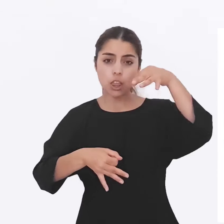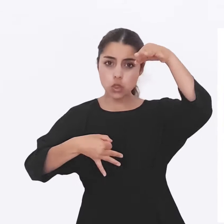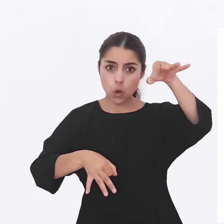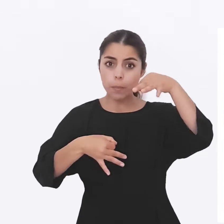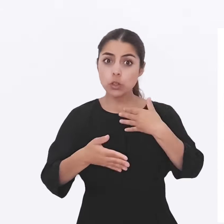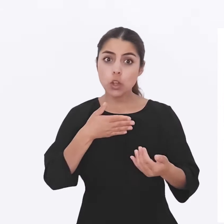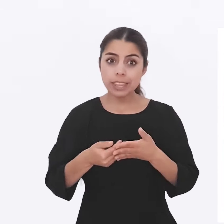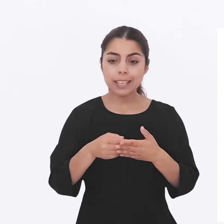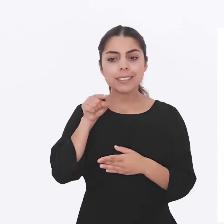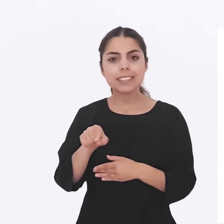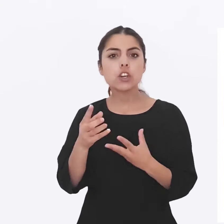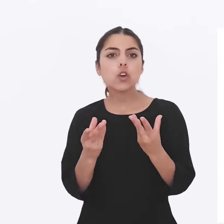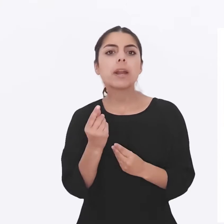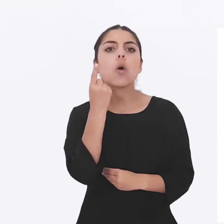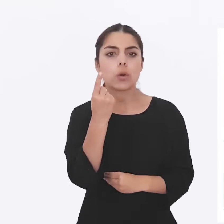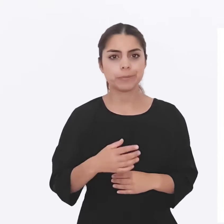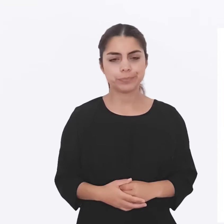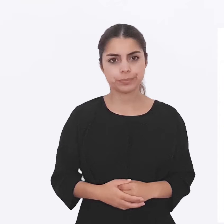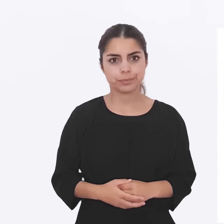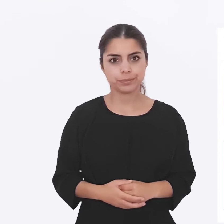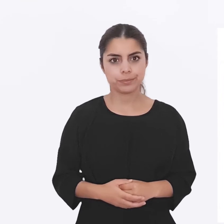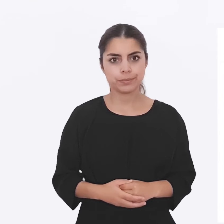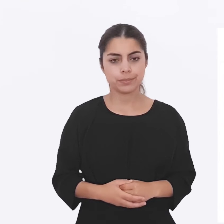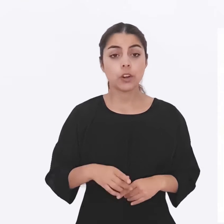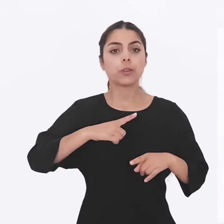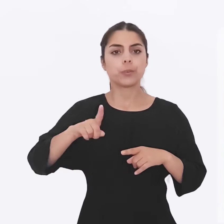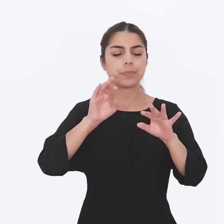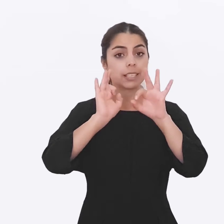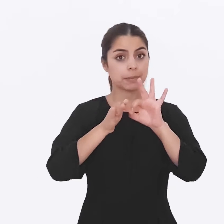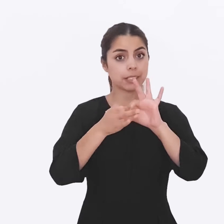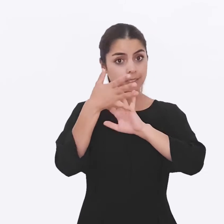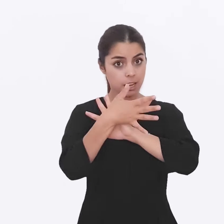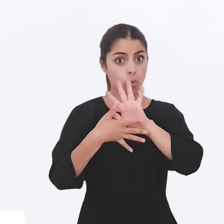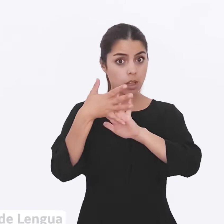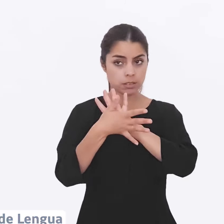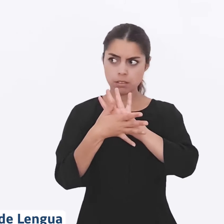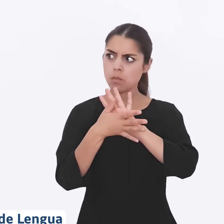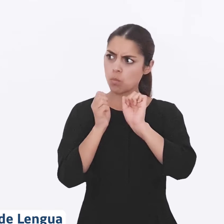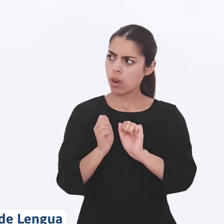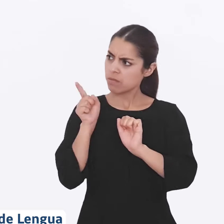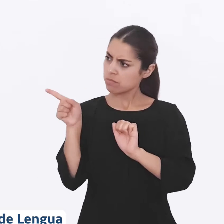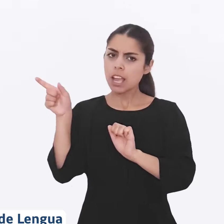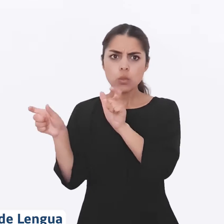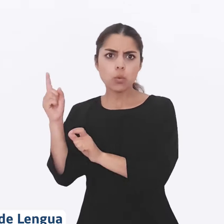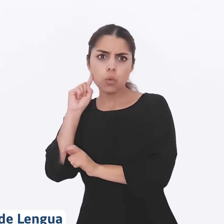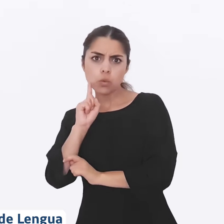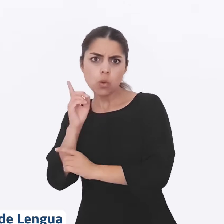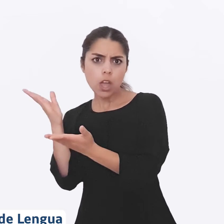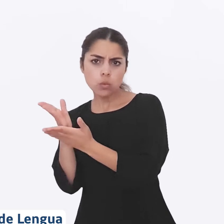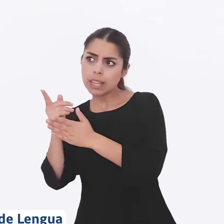revisar más detalles en el documento de orientaciones en el anexo 1. Los intérpretes de lengua de señas chilena son quienes hacen posible el acceso a